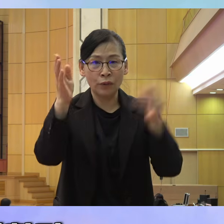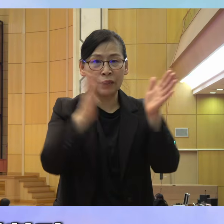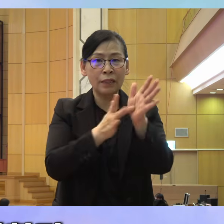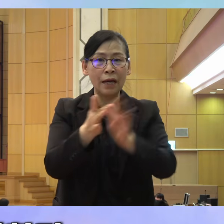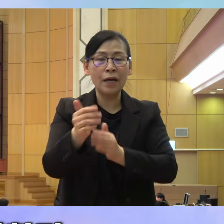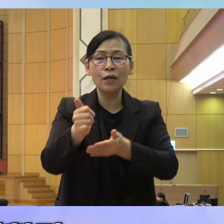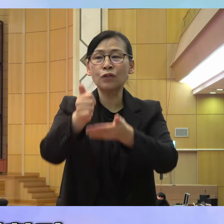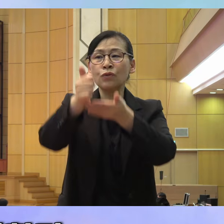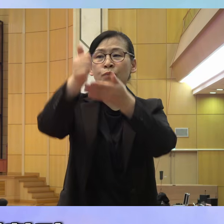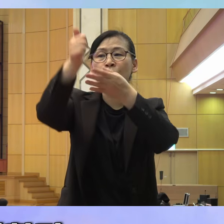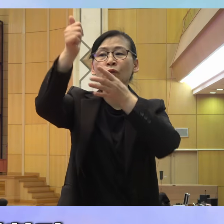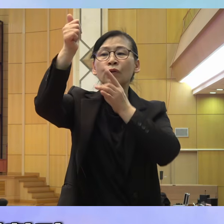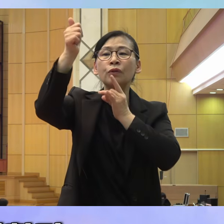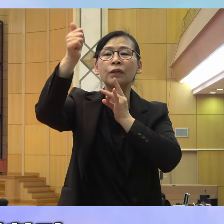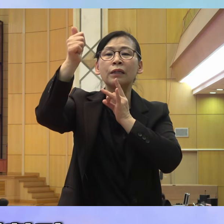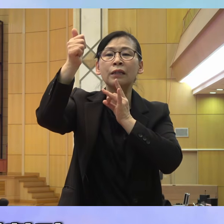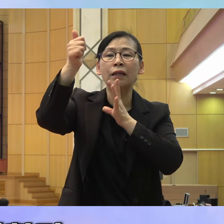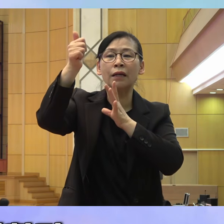오직